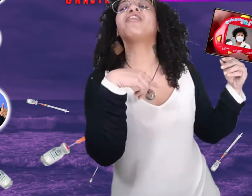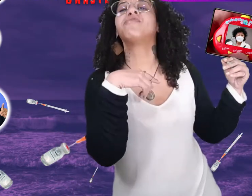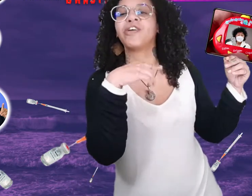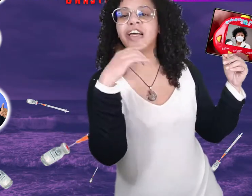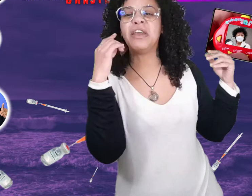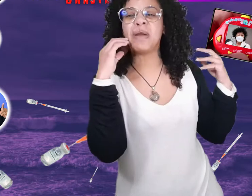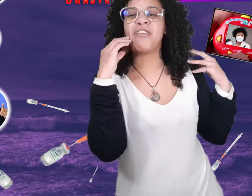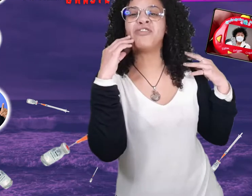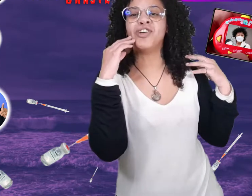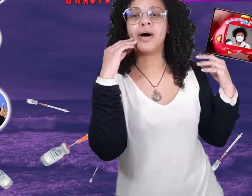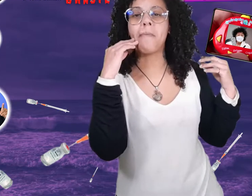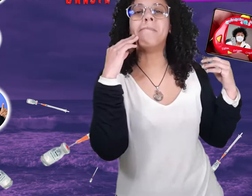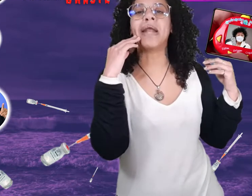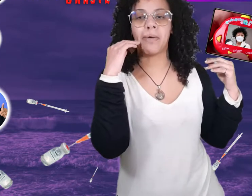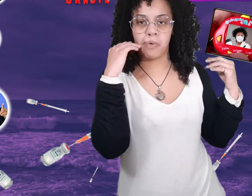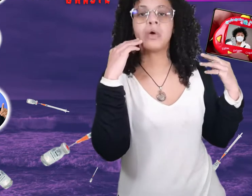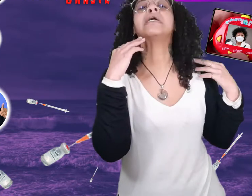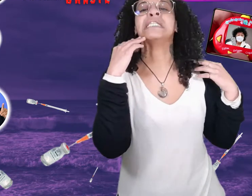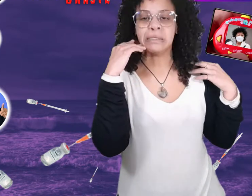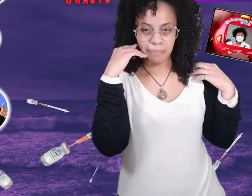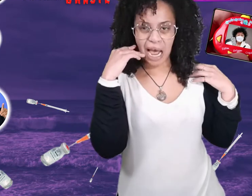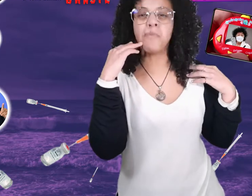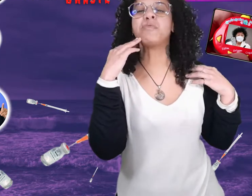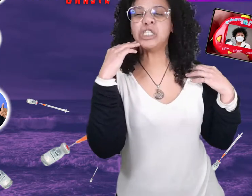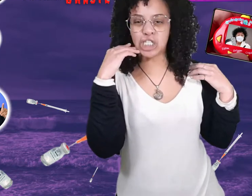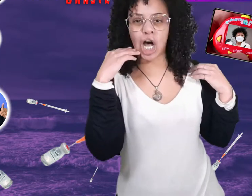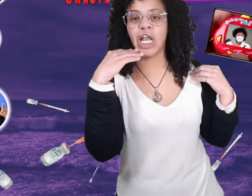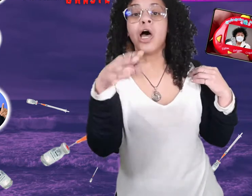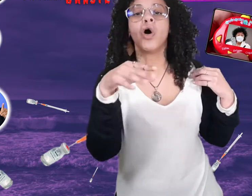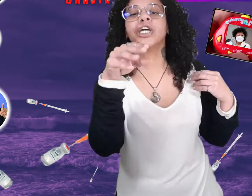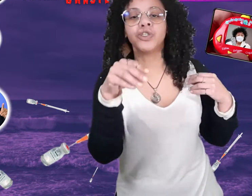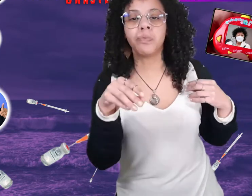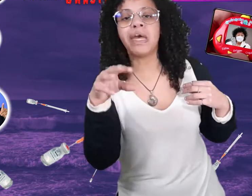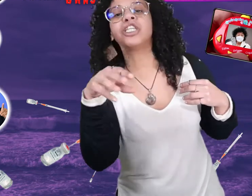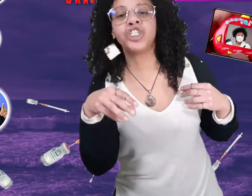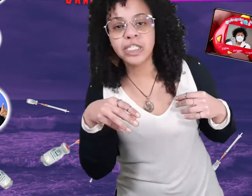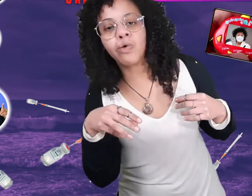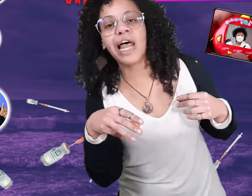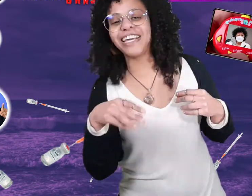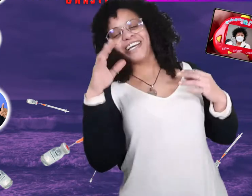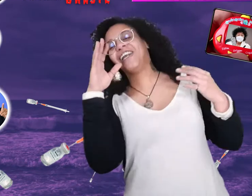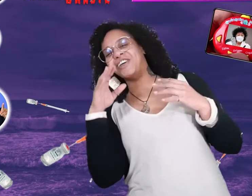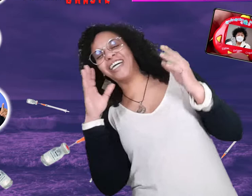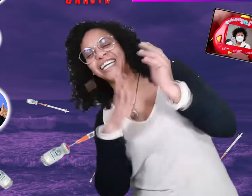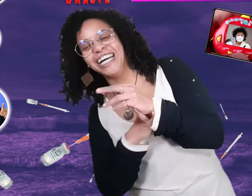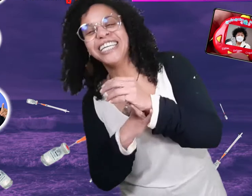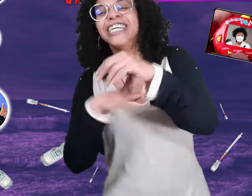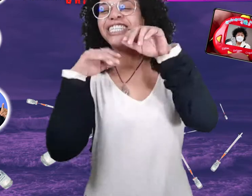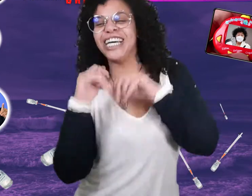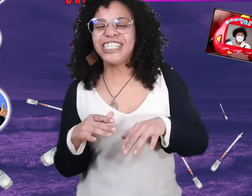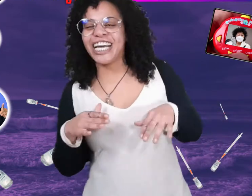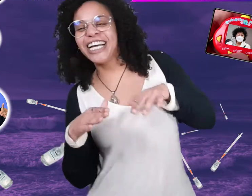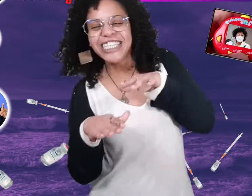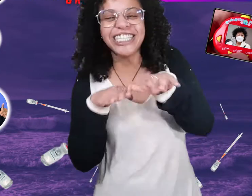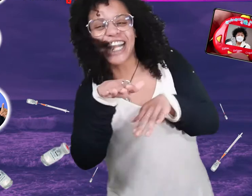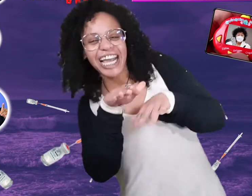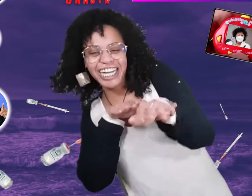amor? Bravo, tá bravo, tá pistola. Bravo, pistola. Boa. Oi, tudo bem? Deixa seu like, a louca, né? Já chega assim,